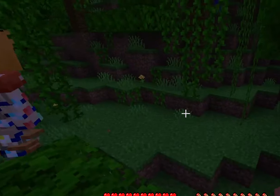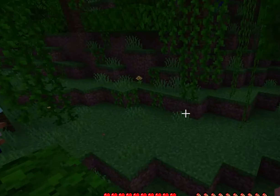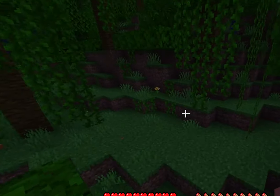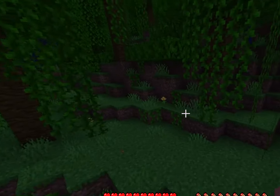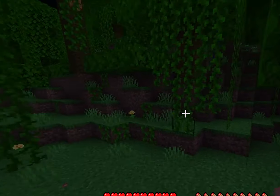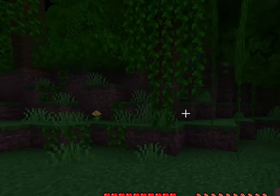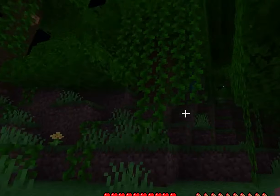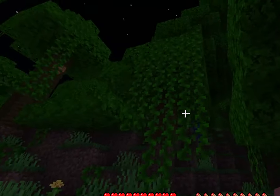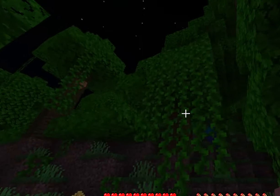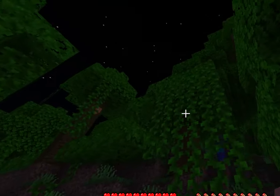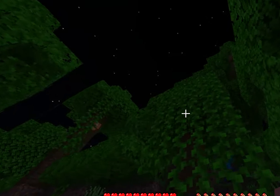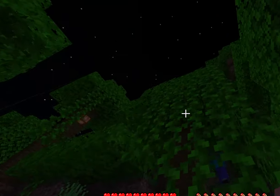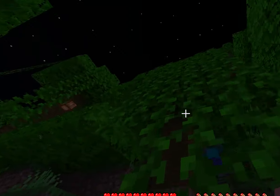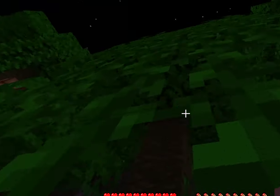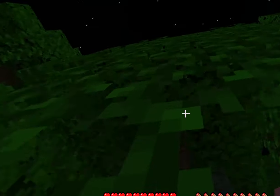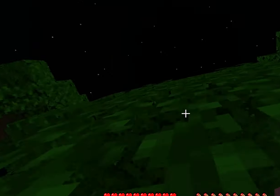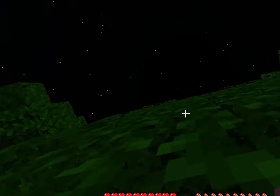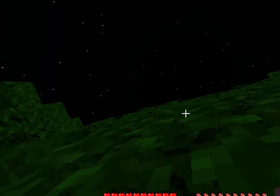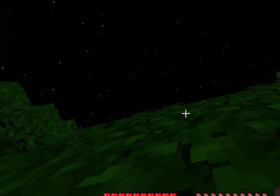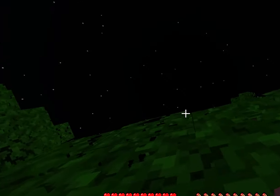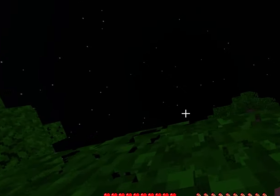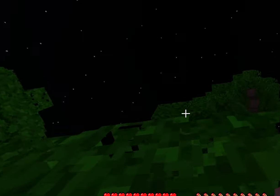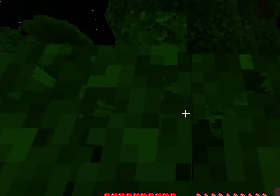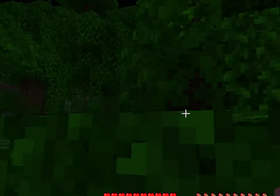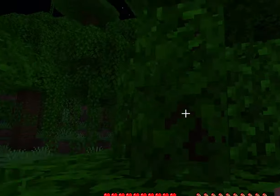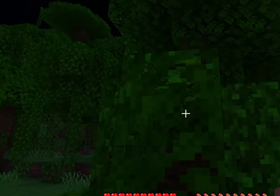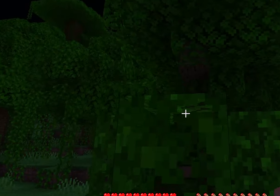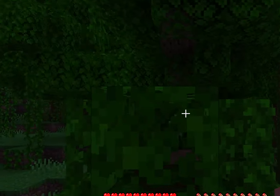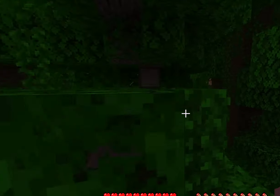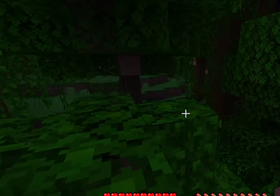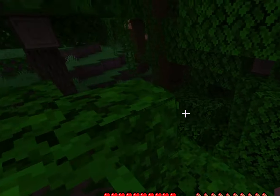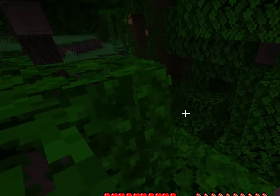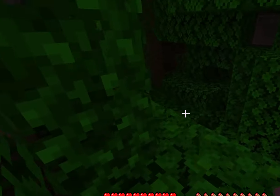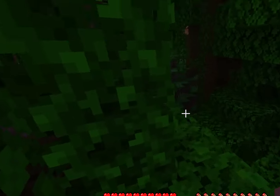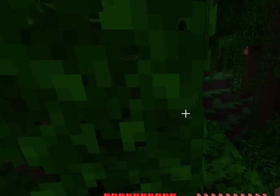逆になったら面白いんですけど、真逆になった方が、真逆になっても面白いですね。